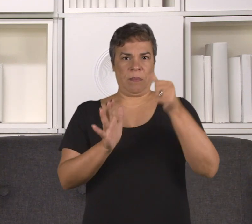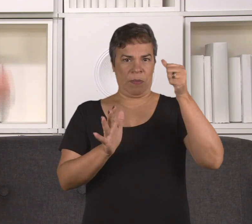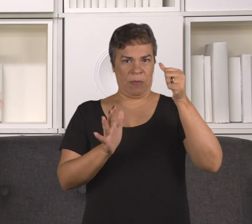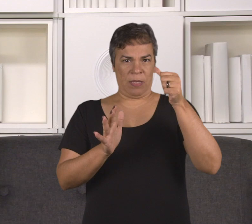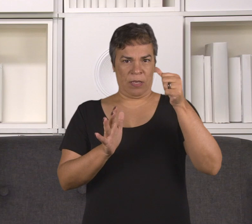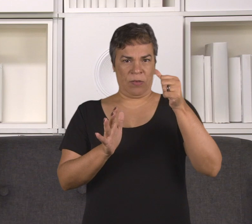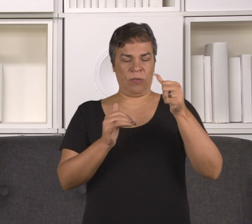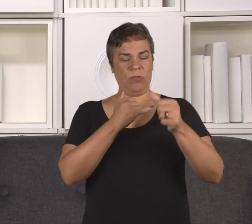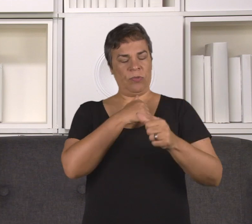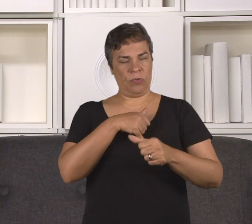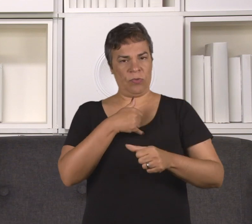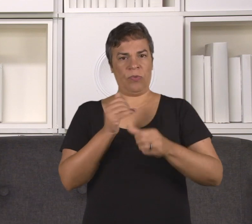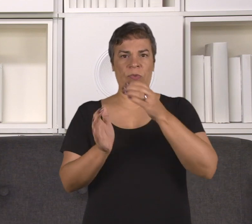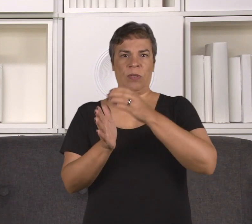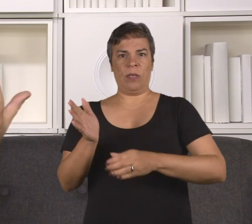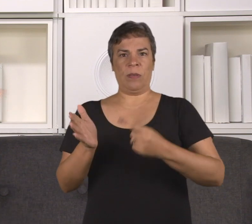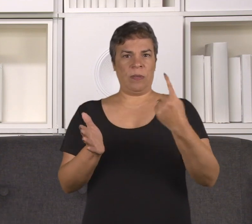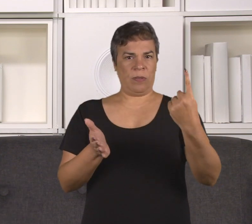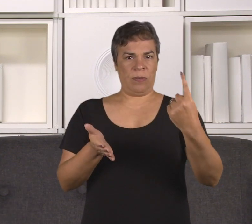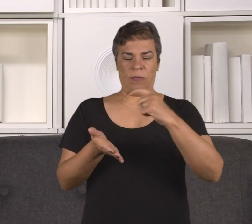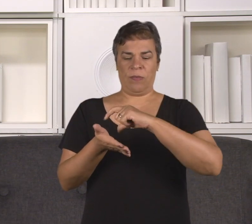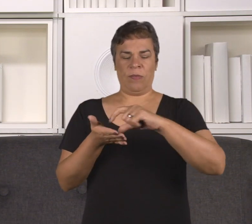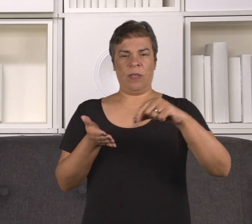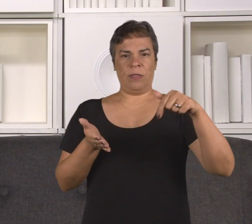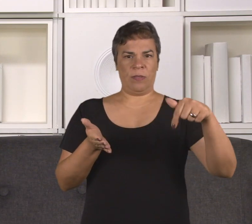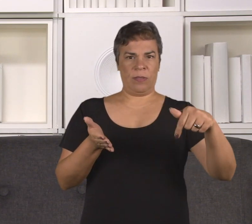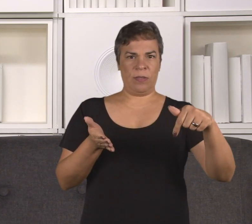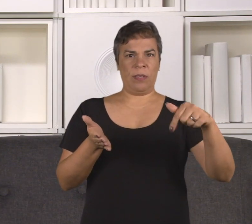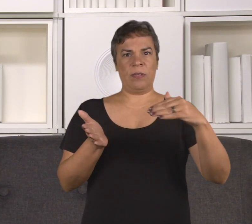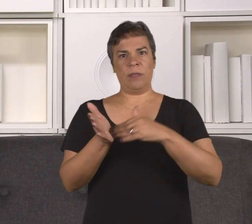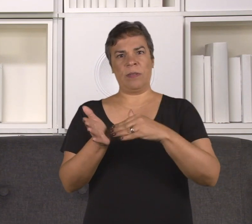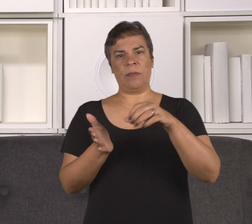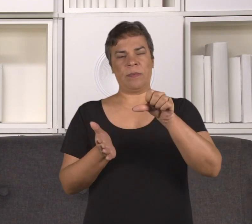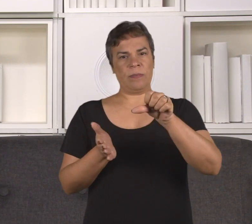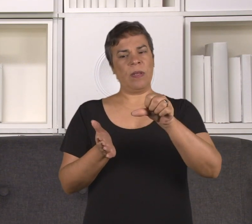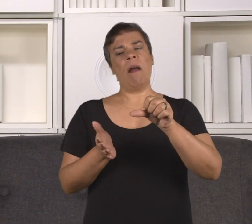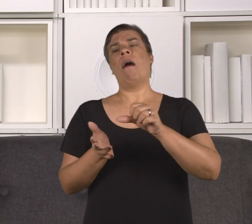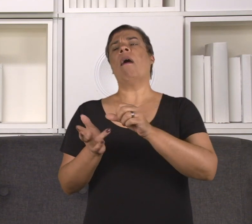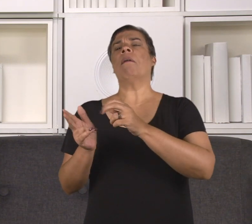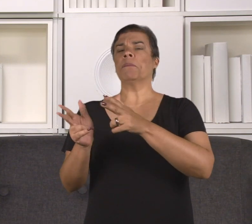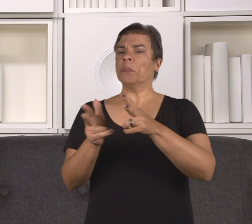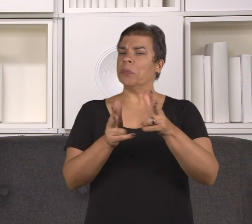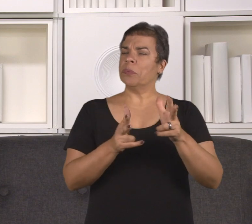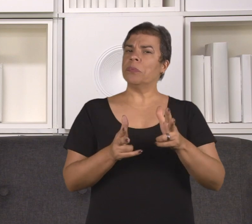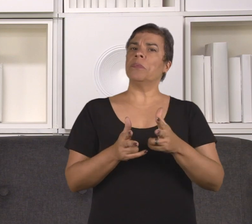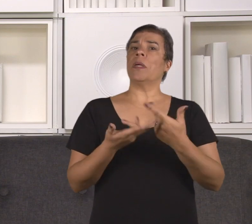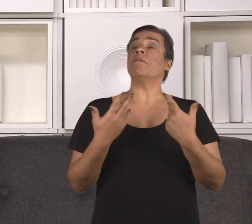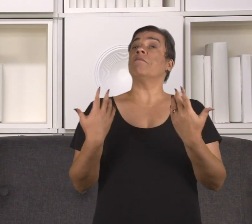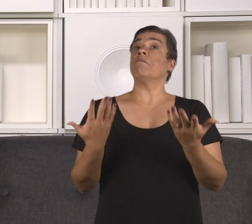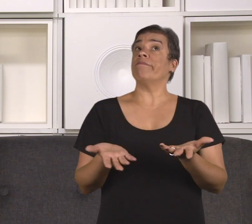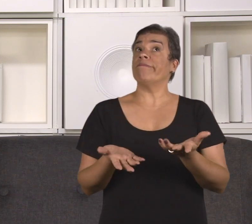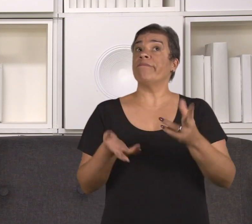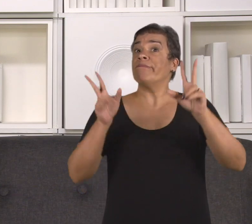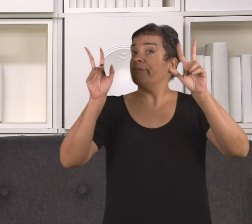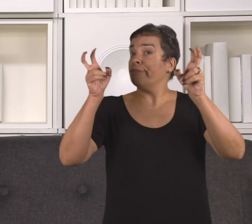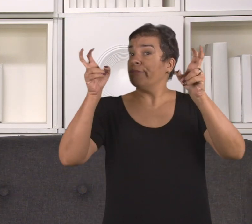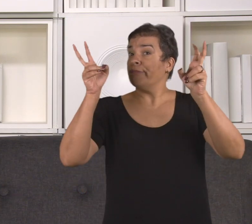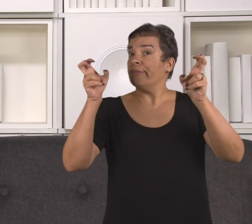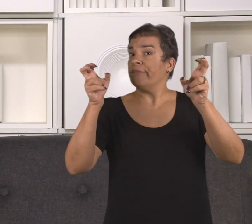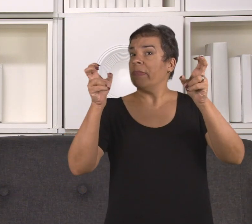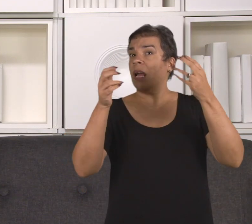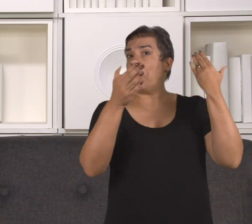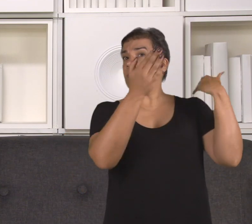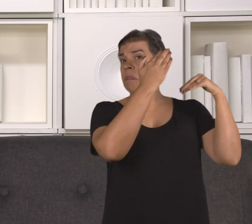1, de 7 a 9. E aí você conversa sobre eventual pecado do